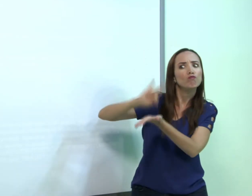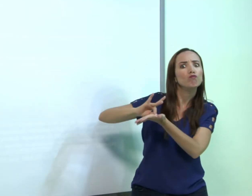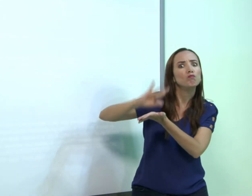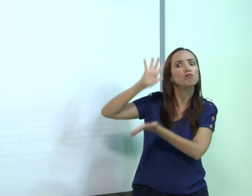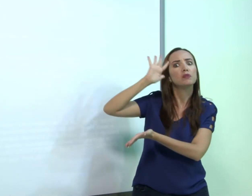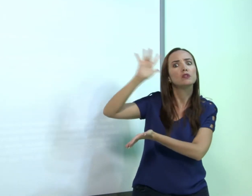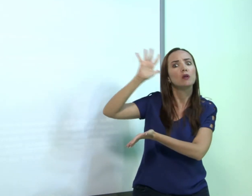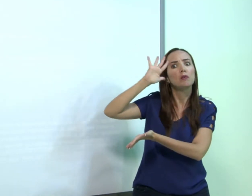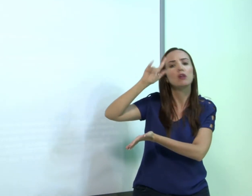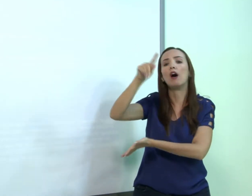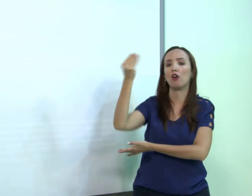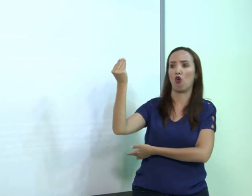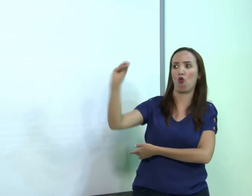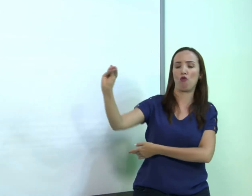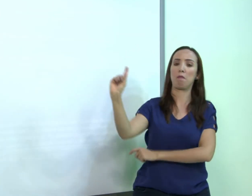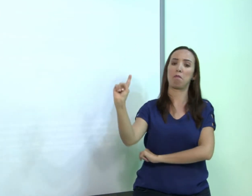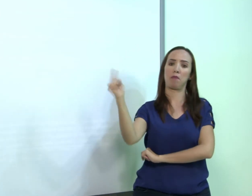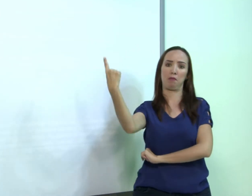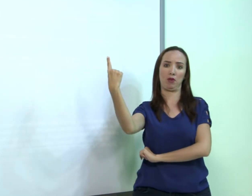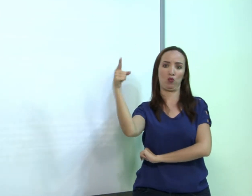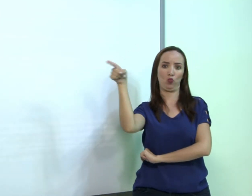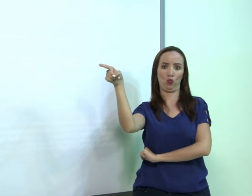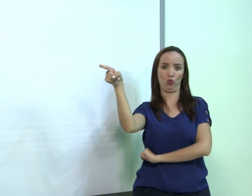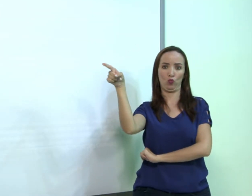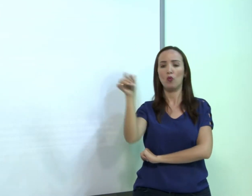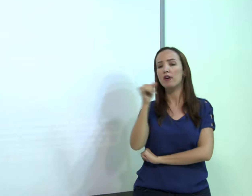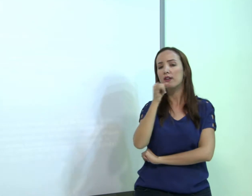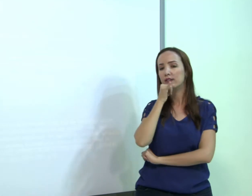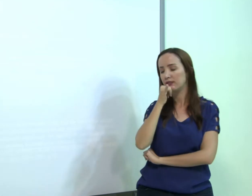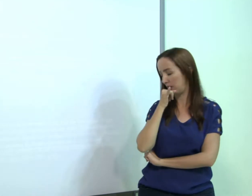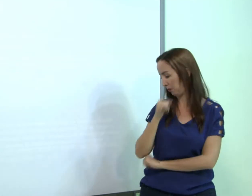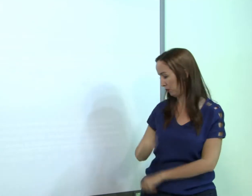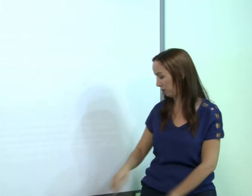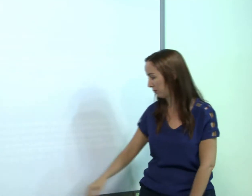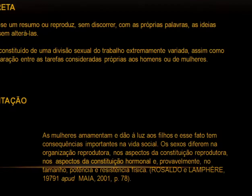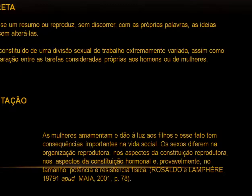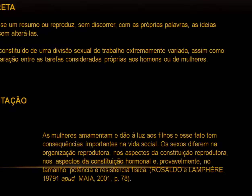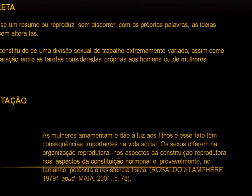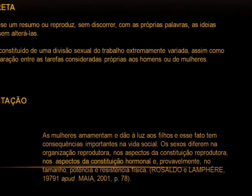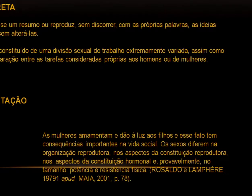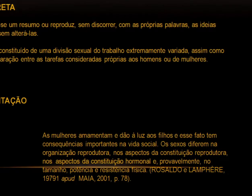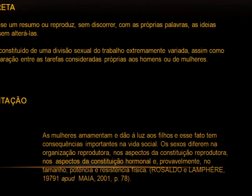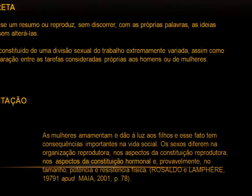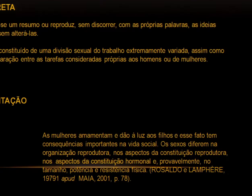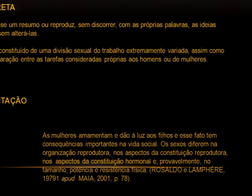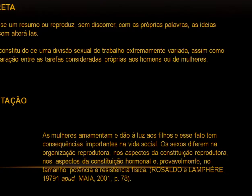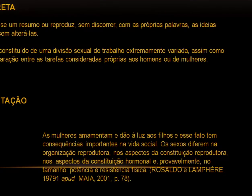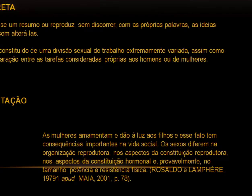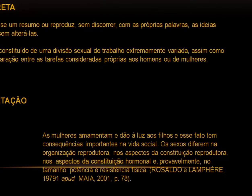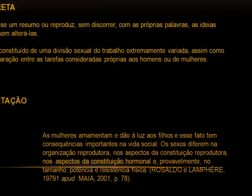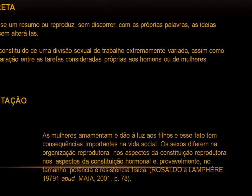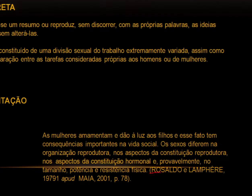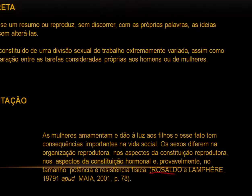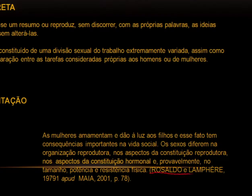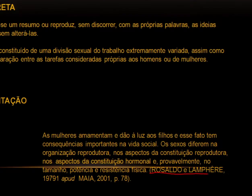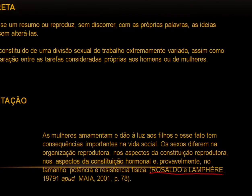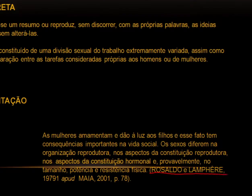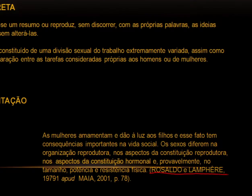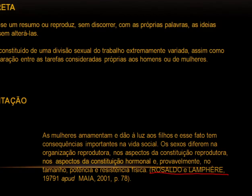colocar? Você vai colocar o autor que teve a primeira ideia.